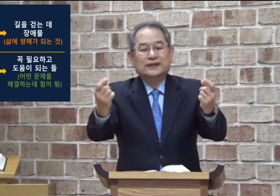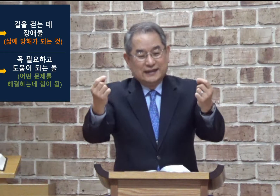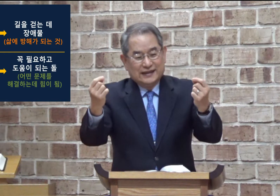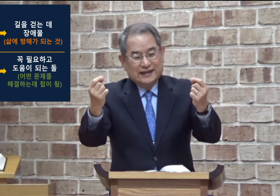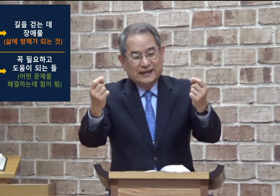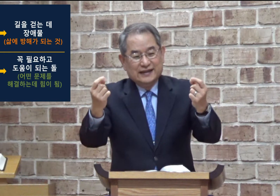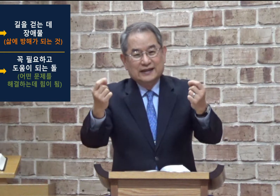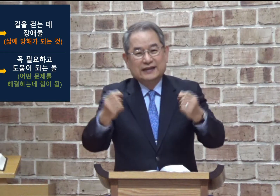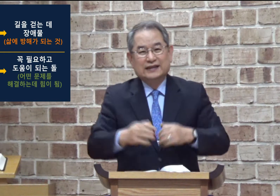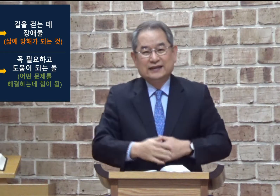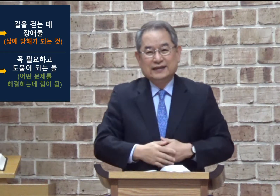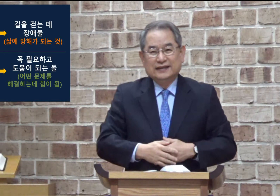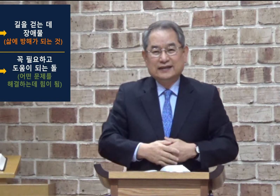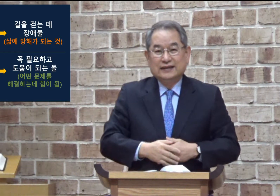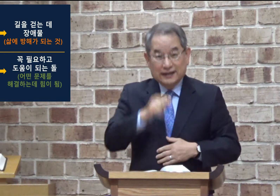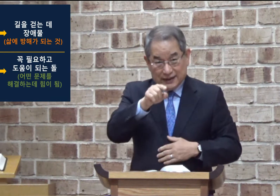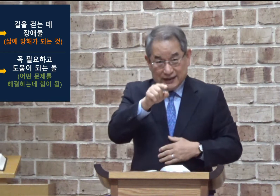요긴한 돌은, 디딤돌은